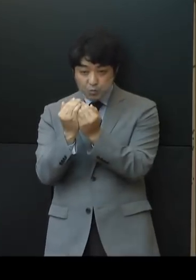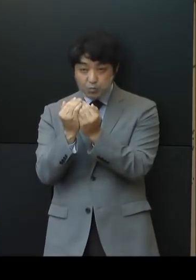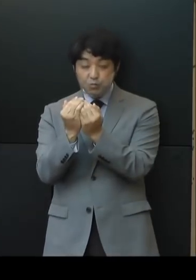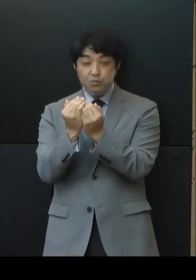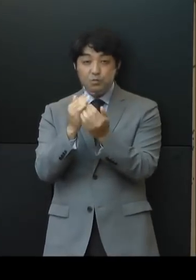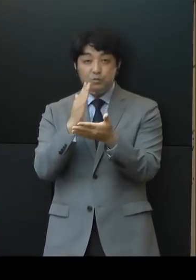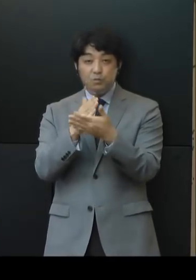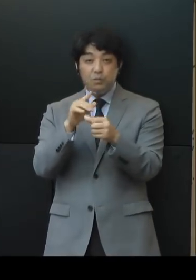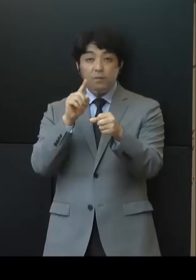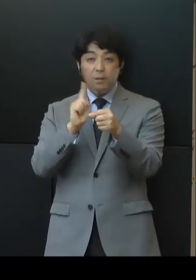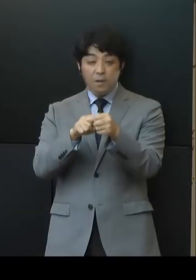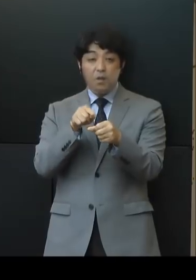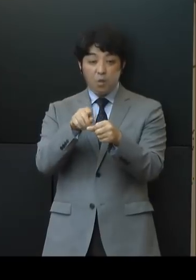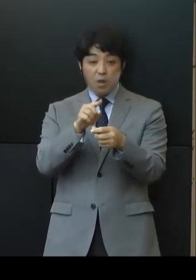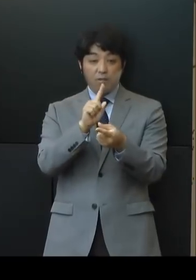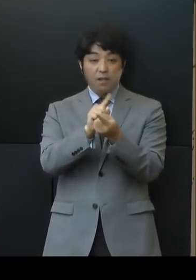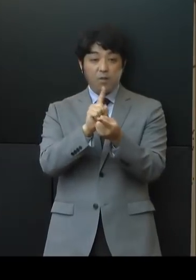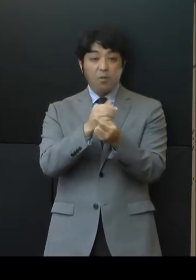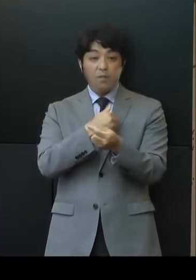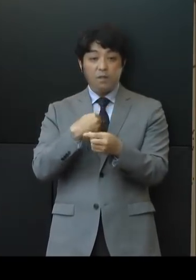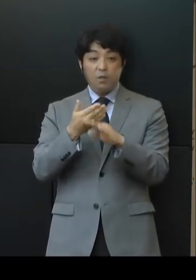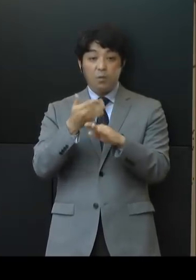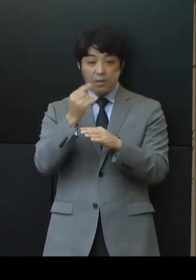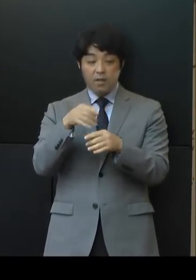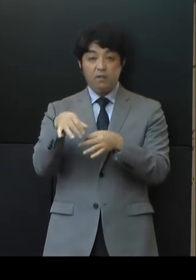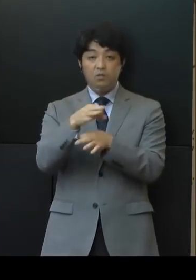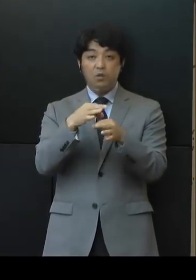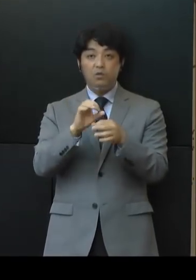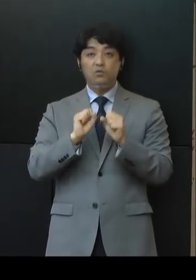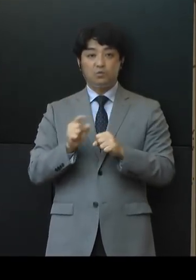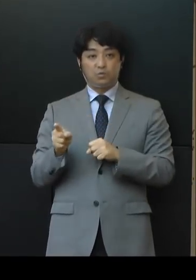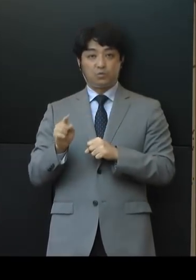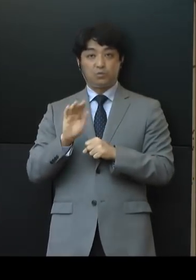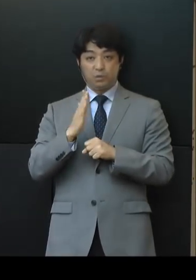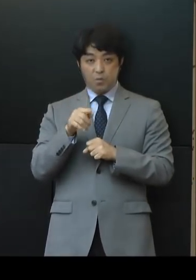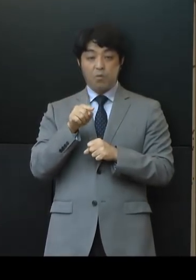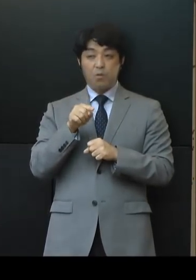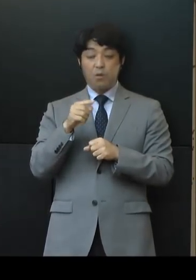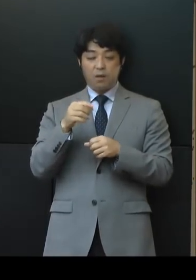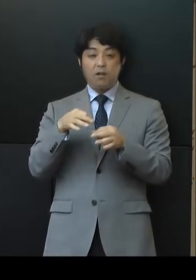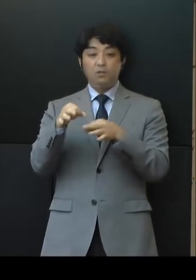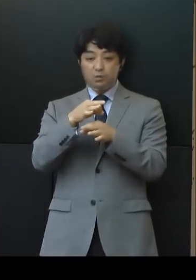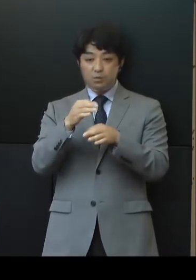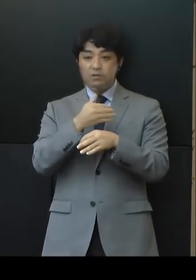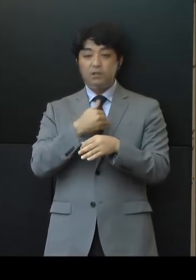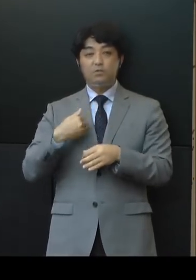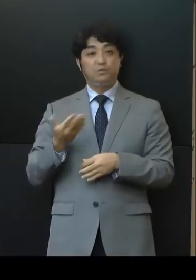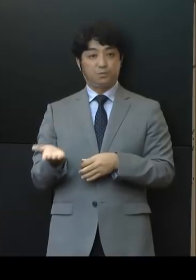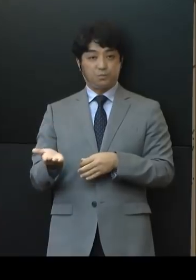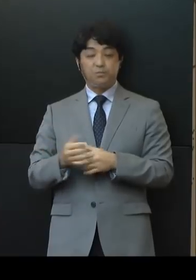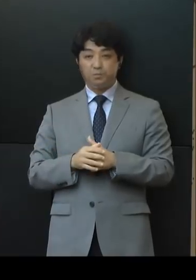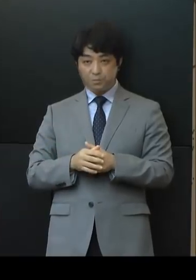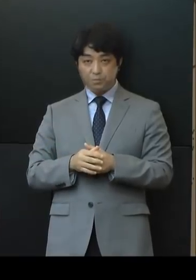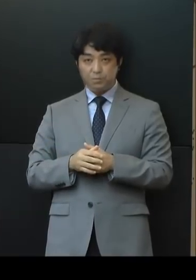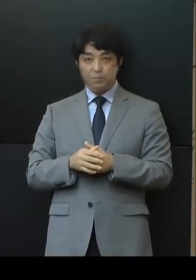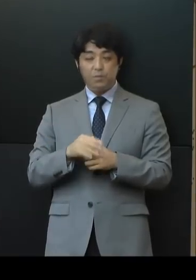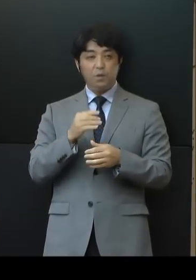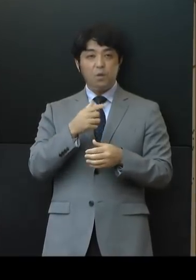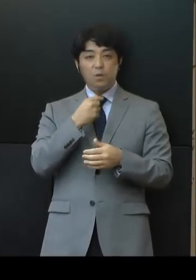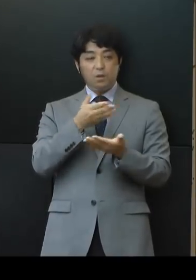置を行った上で、原則として施設の使用停止の協力要請は行いません。 次に要請する機関